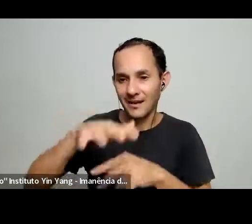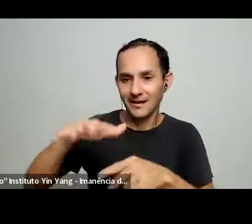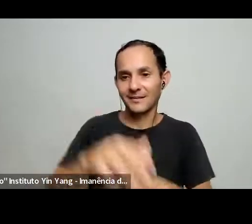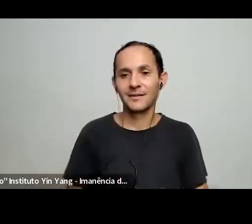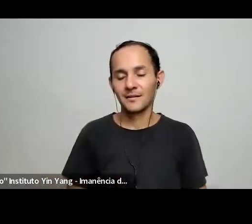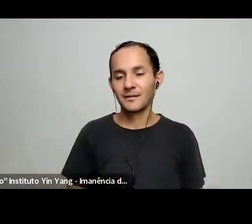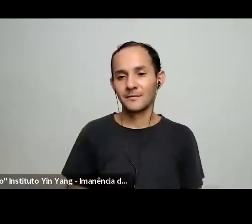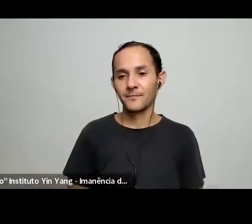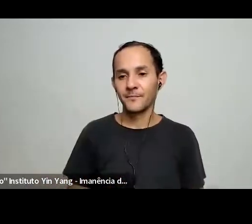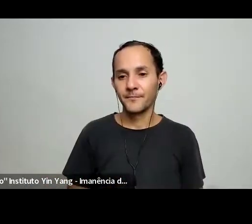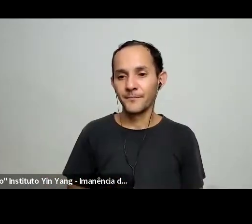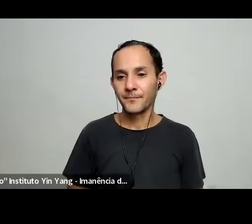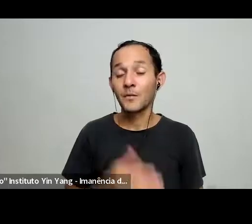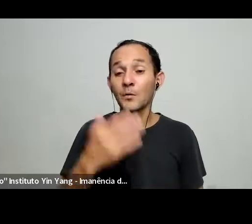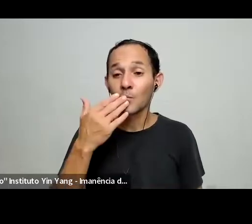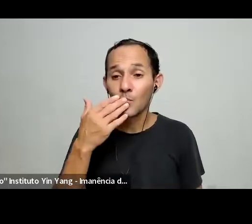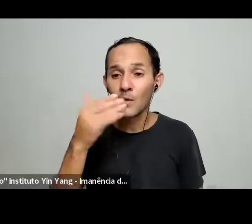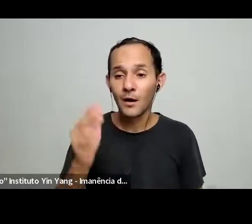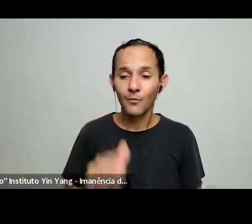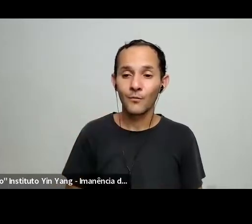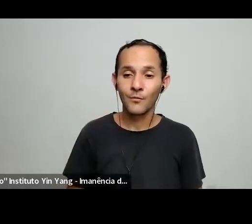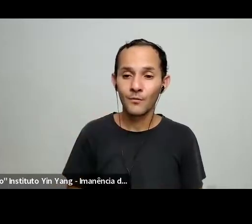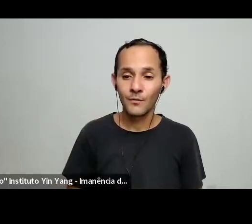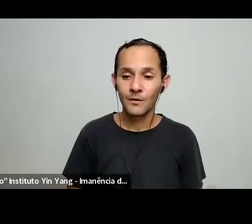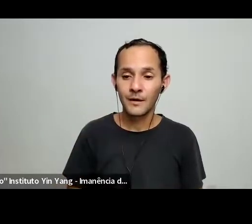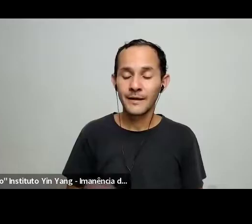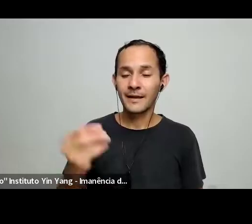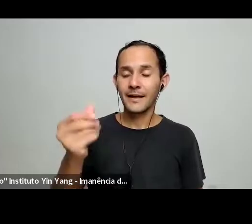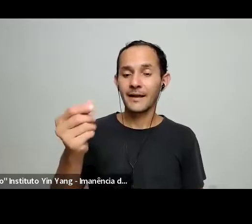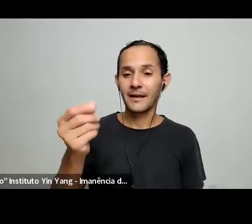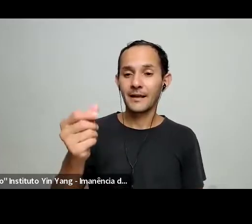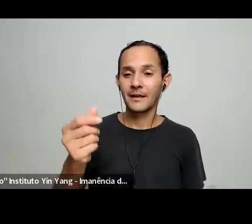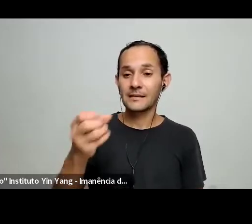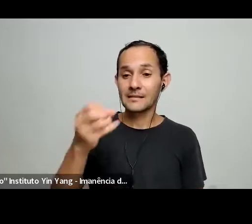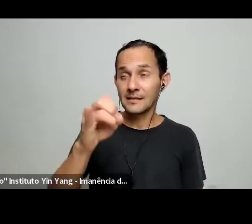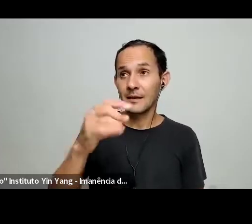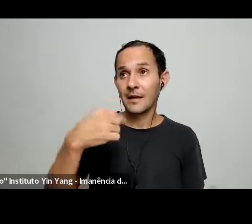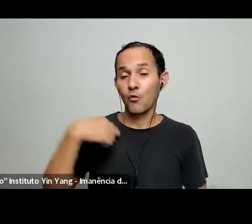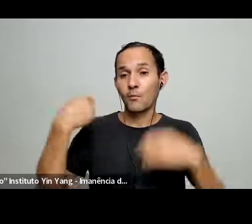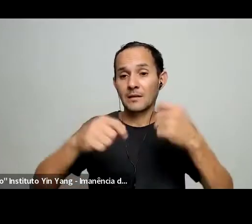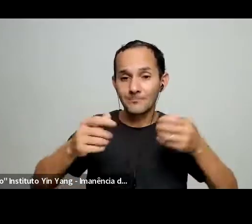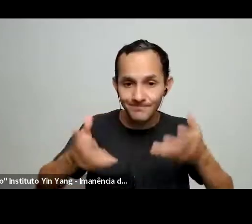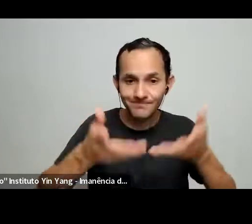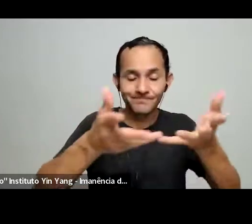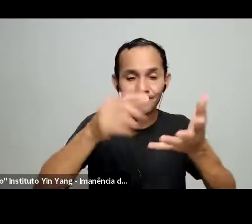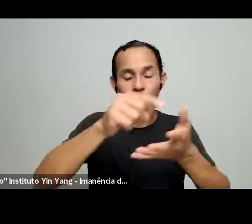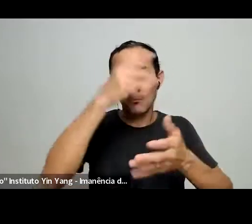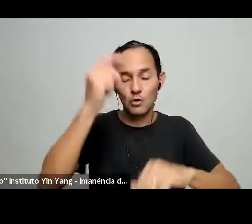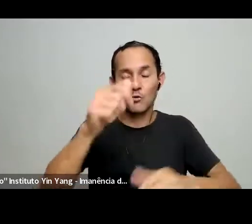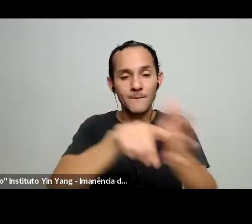conhecimento? Quais são, se eu tiver que estimular os pesquisadores a fazer pesquisa, quais são as